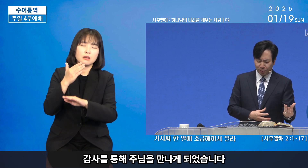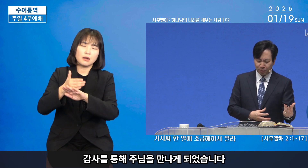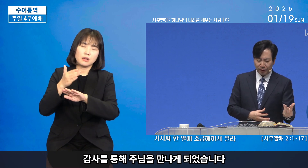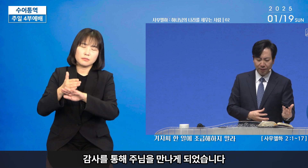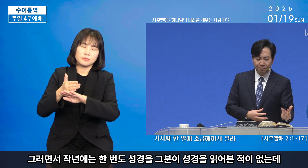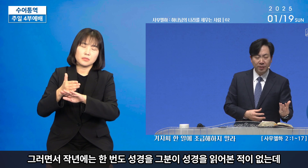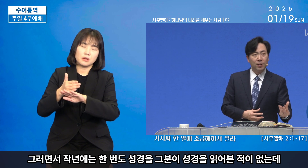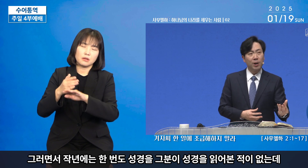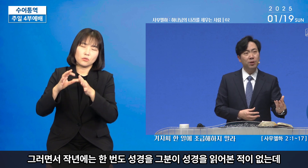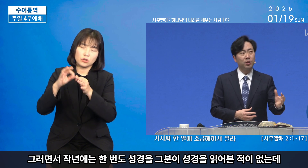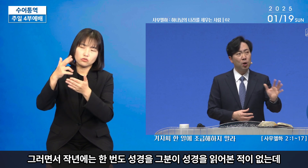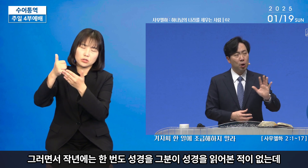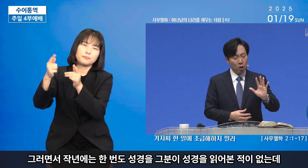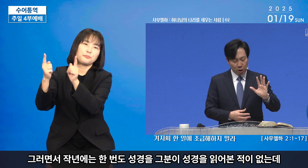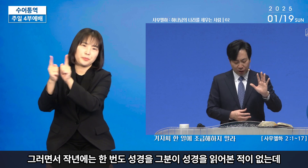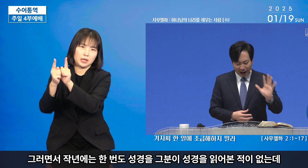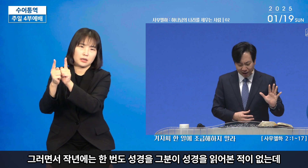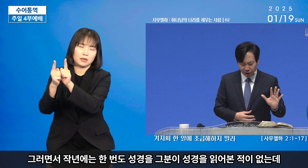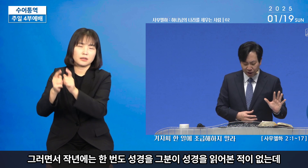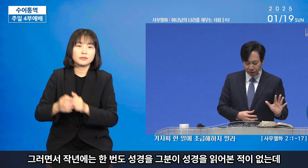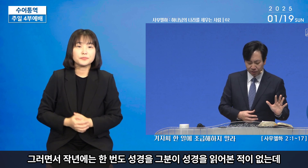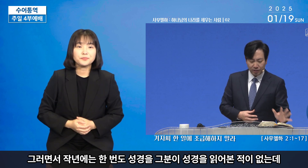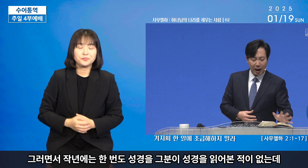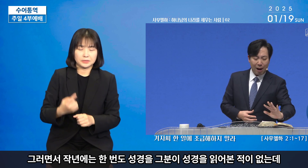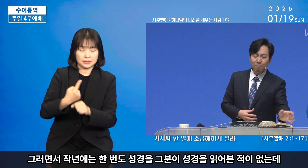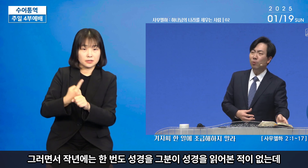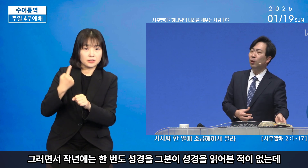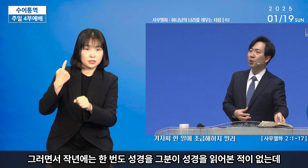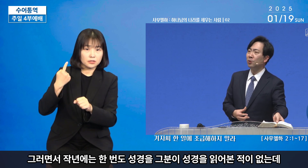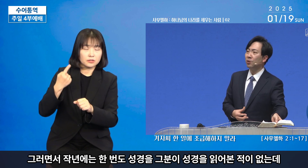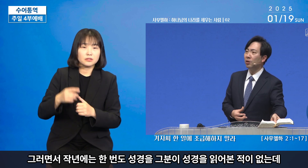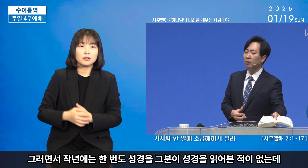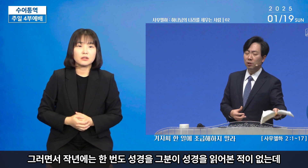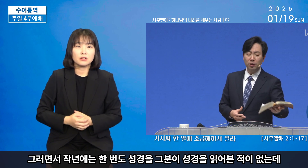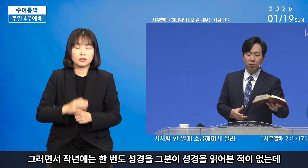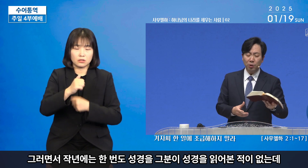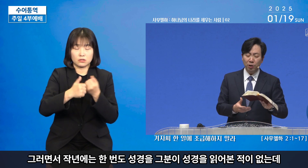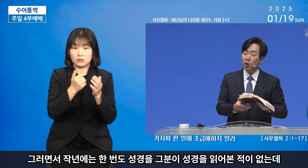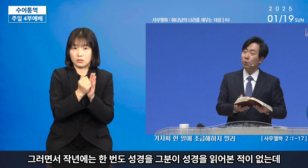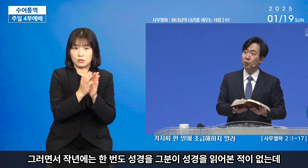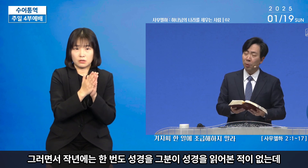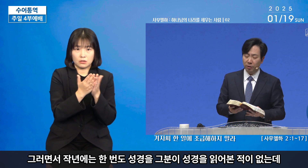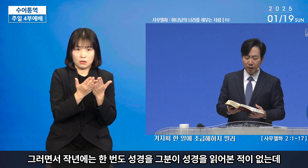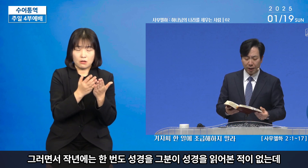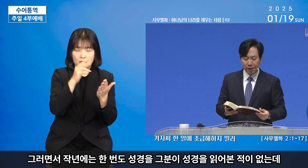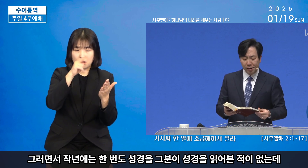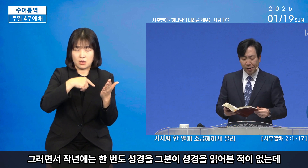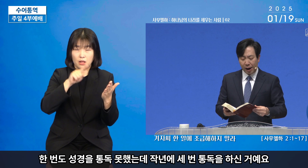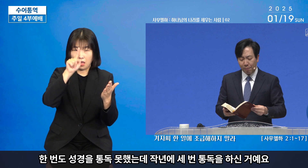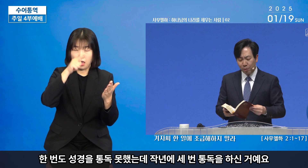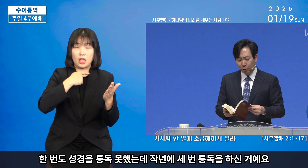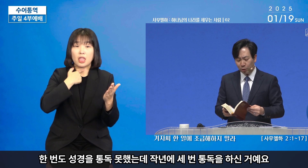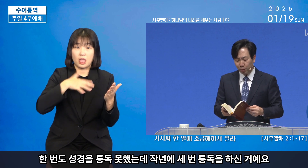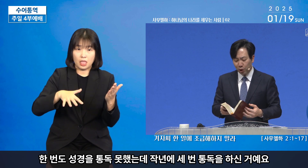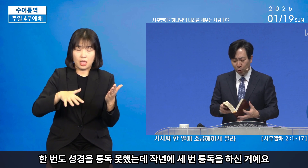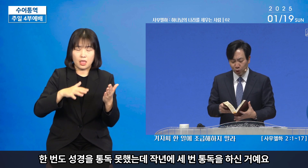만나게 되었습니다. 그러면서 작년에는 한 번도 그분이 성경을 읽어본 적이 없는데 한 번도 성경을 통독을